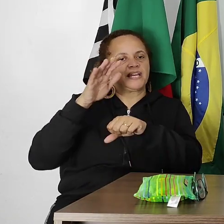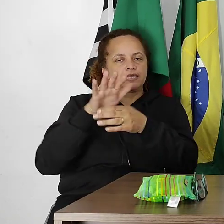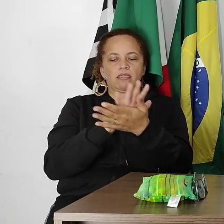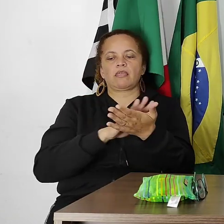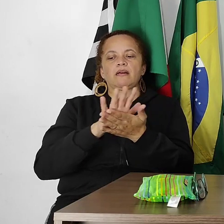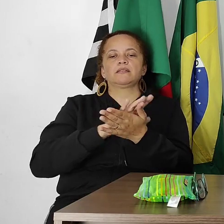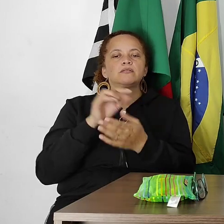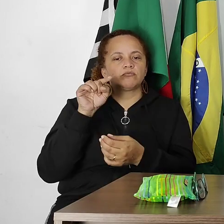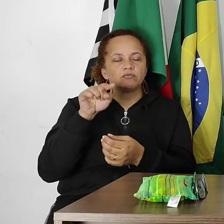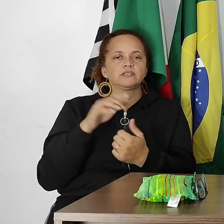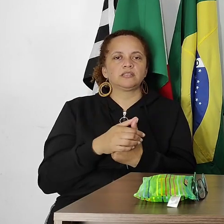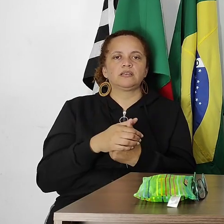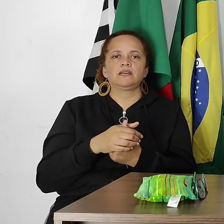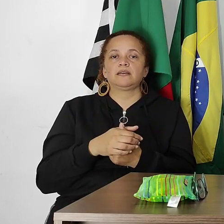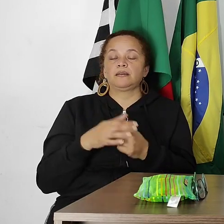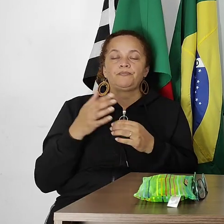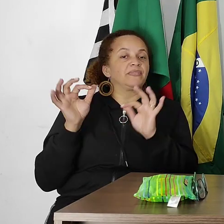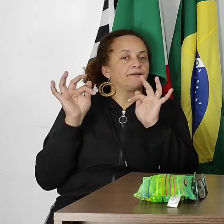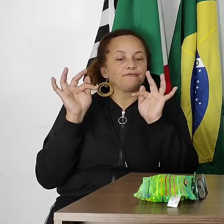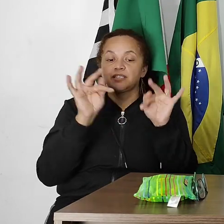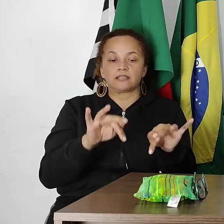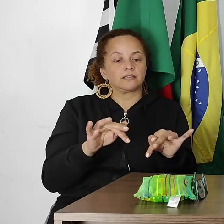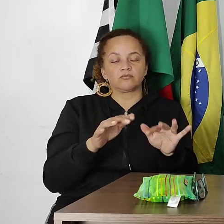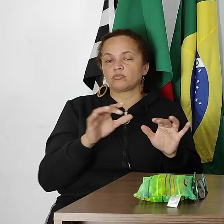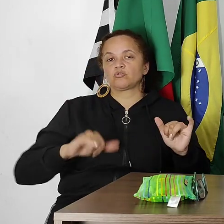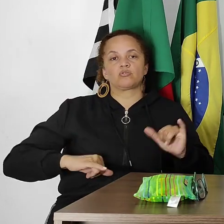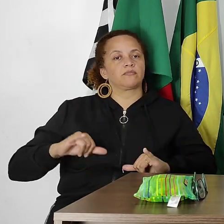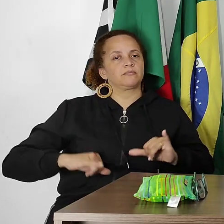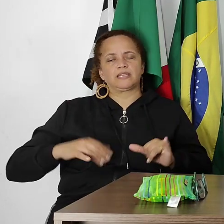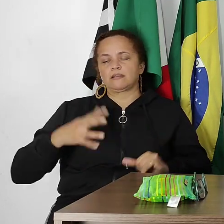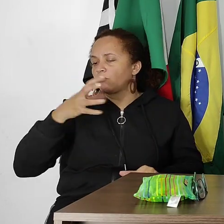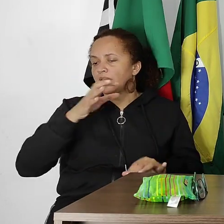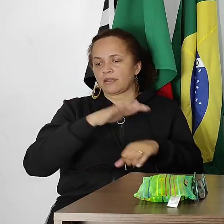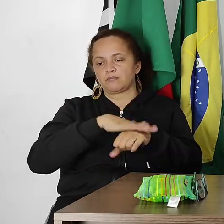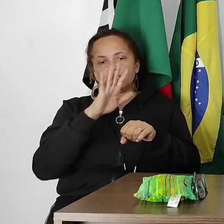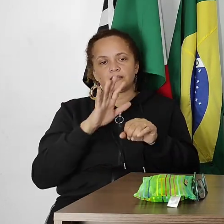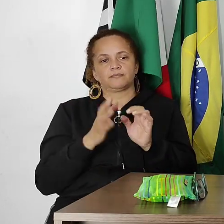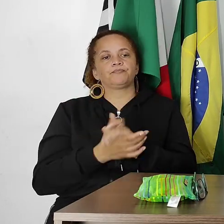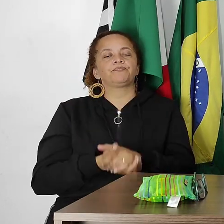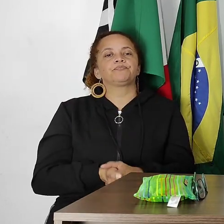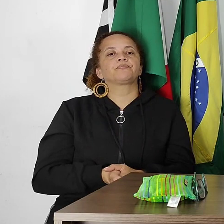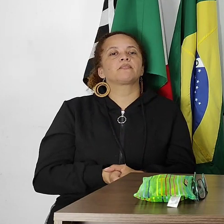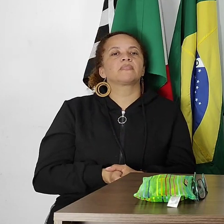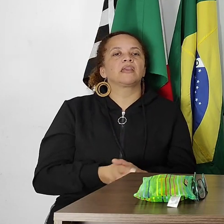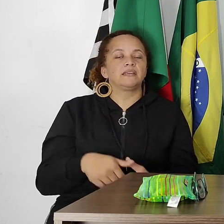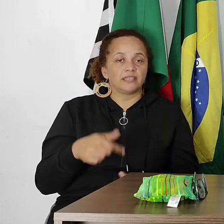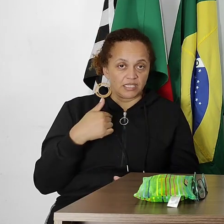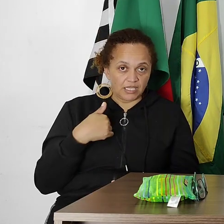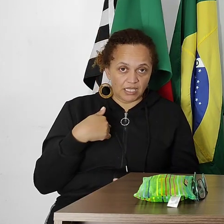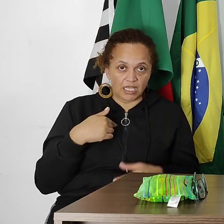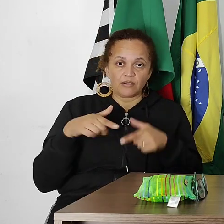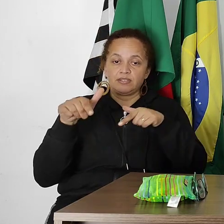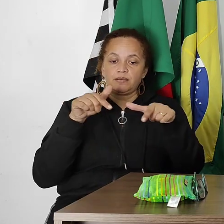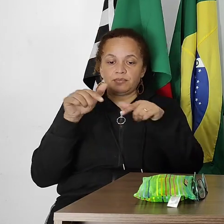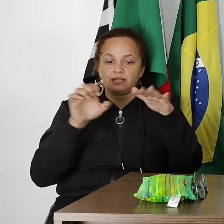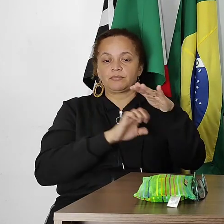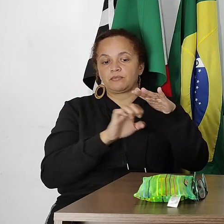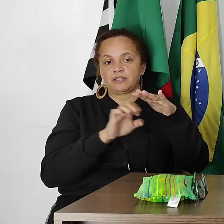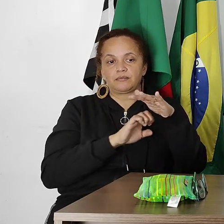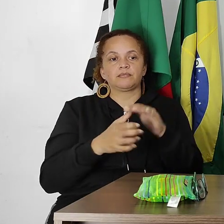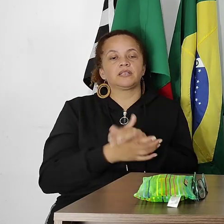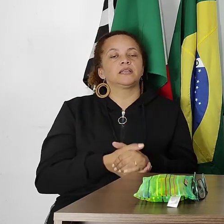sofrimento. E aí eu já estava numa empresa eu já estava com cargo de chefia, né? Então não podia